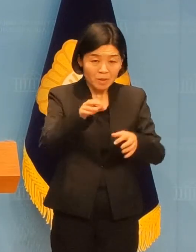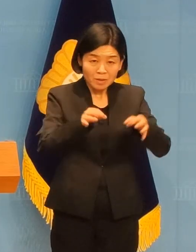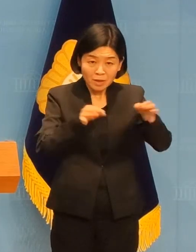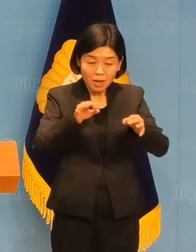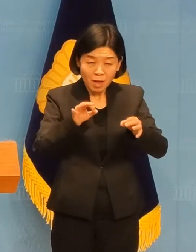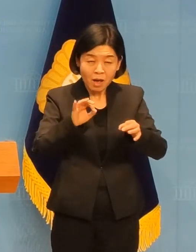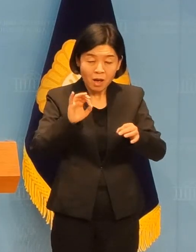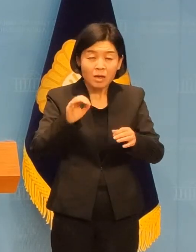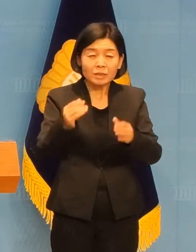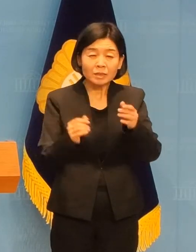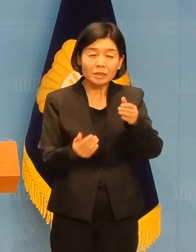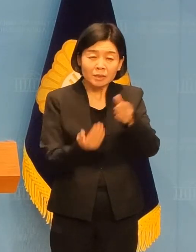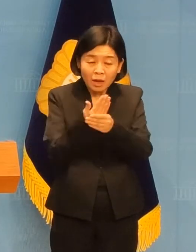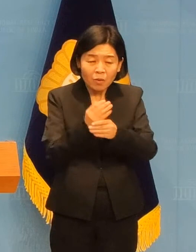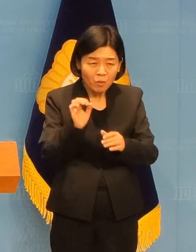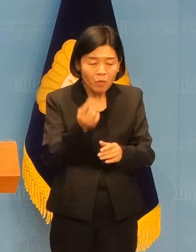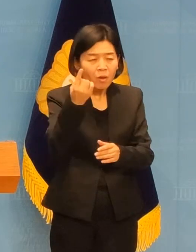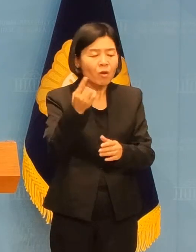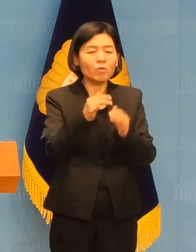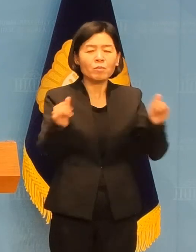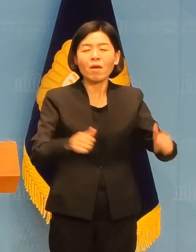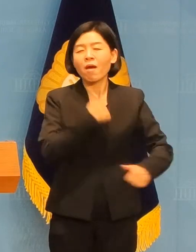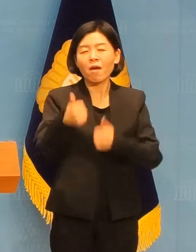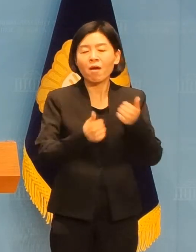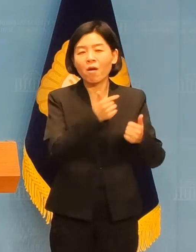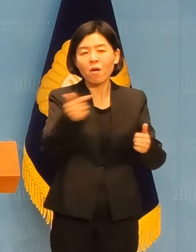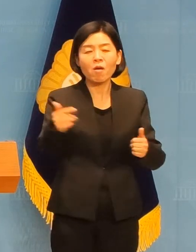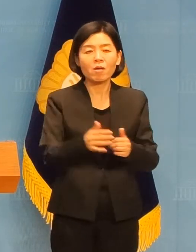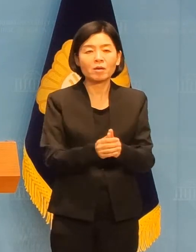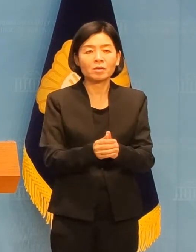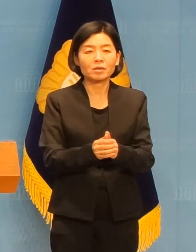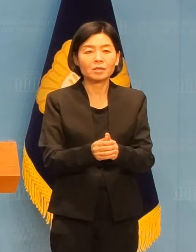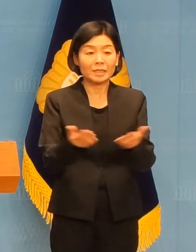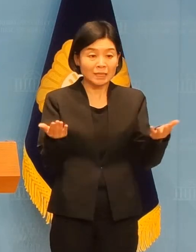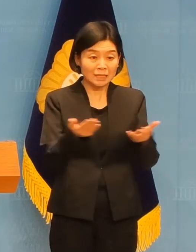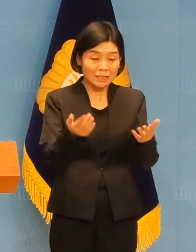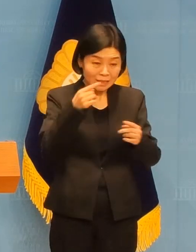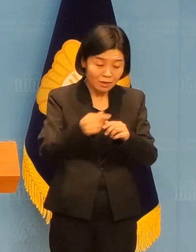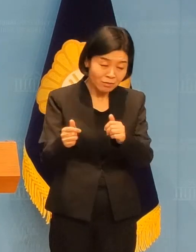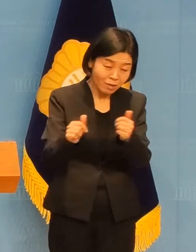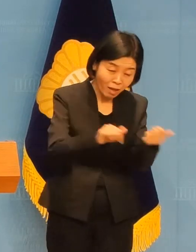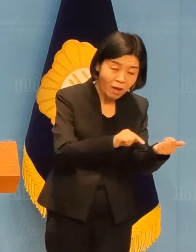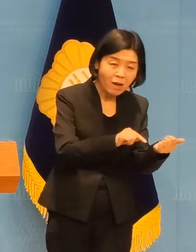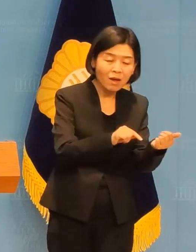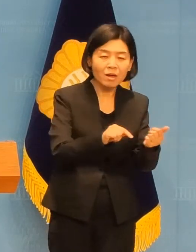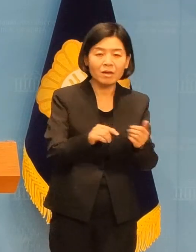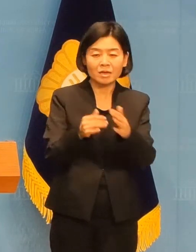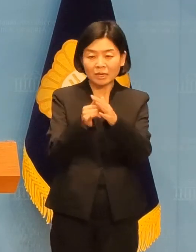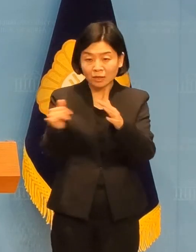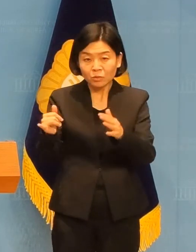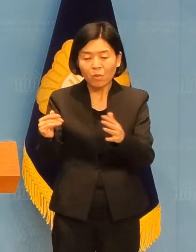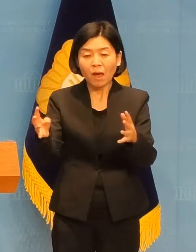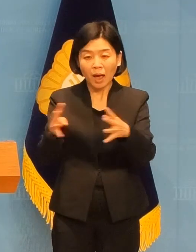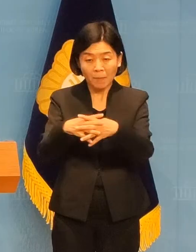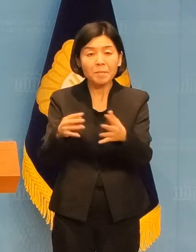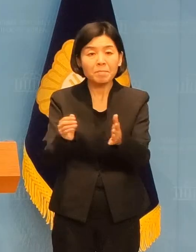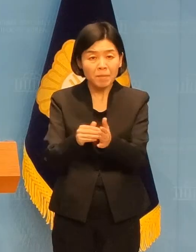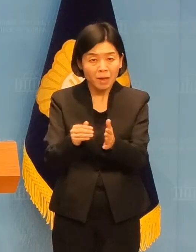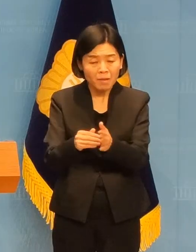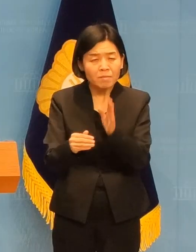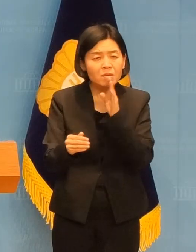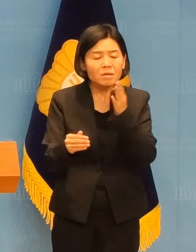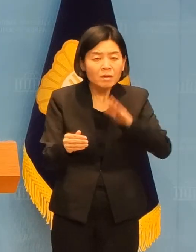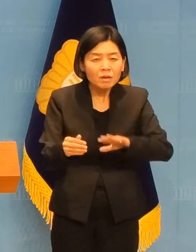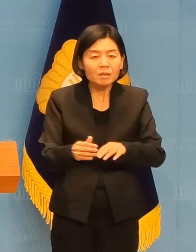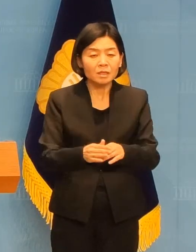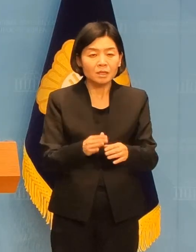있습니다. 유족과의 합의로 과로사 사태를 덮으려 했지만 진보당 정혜경 의원실에 접수된 제보들은